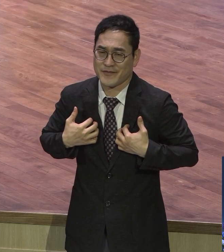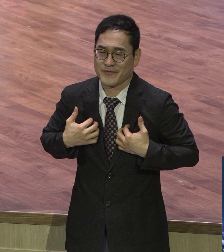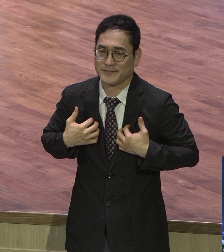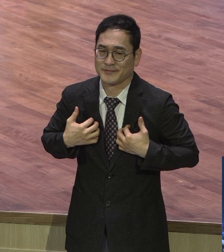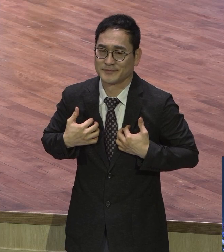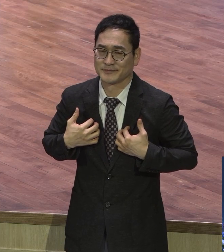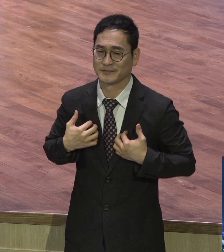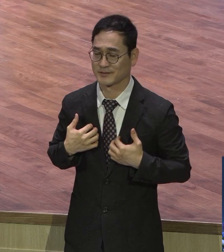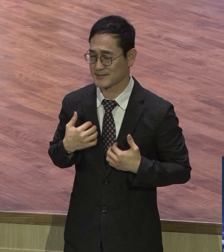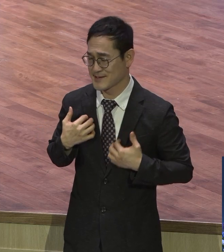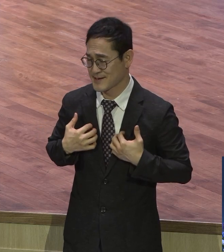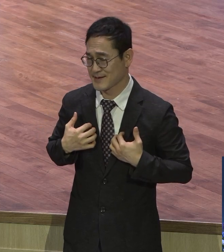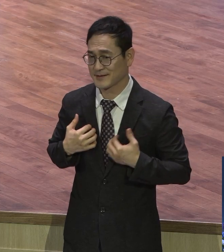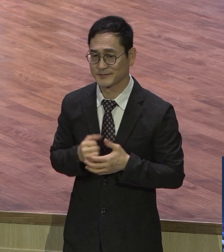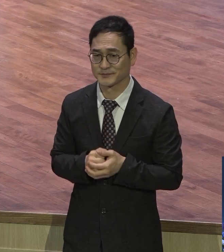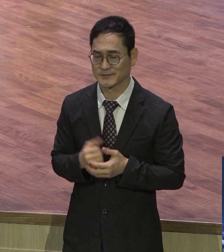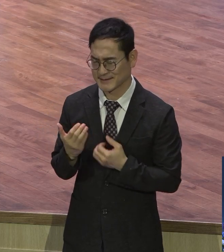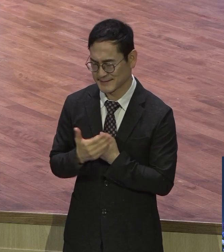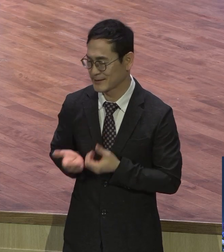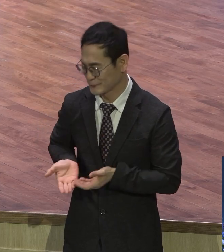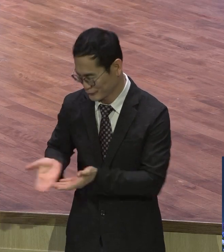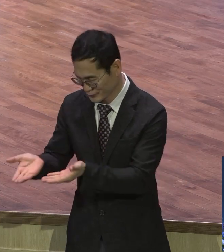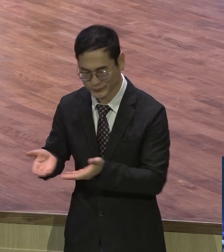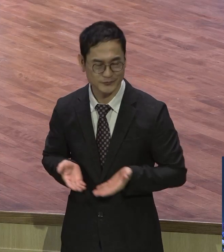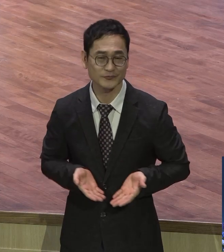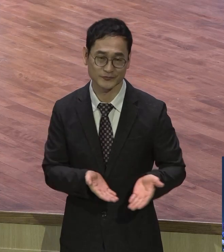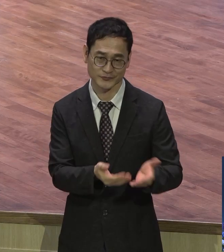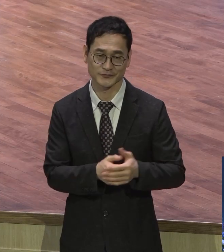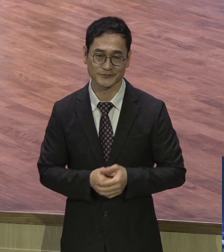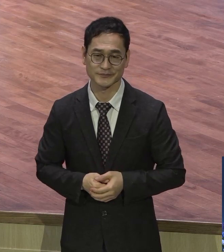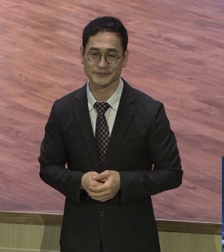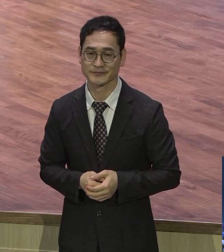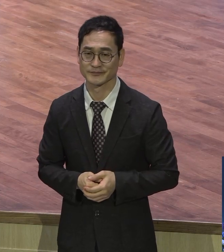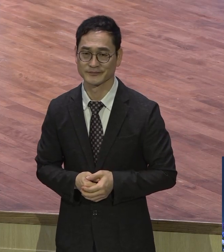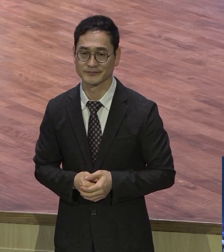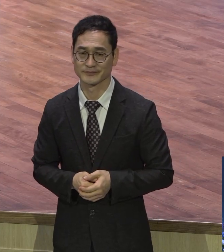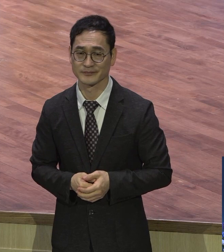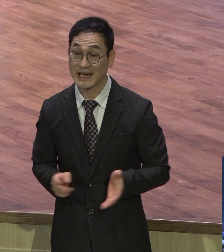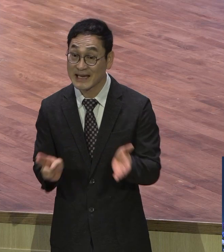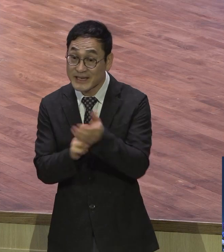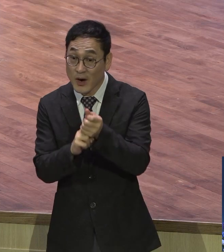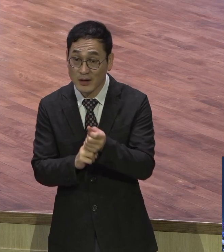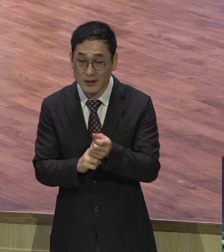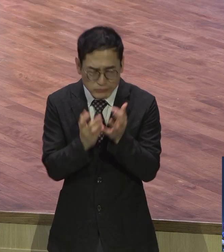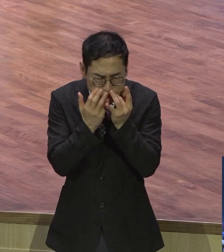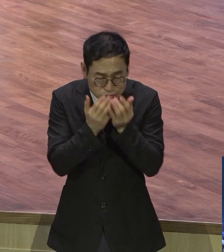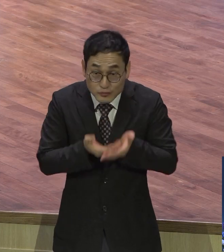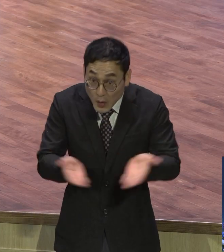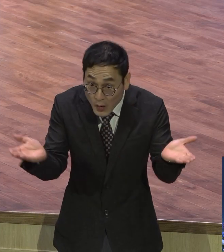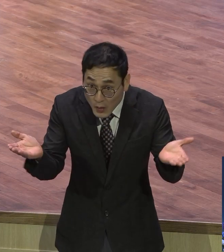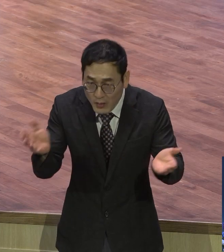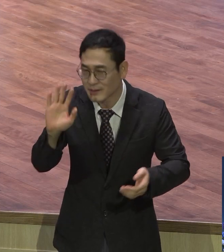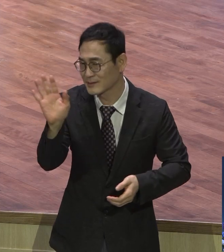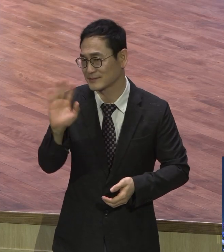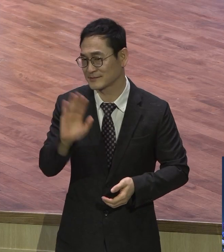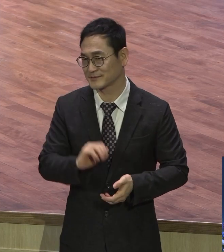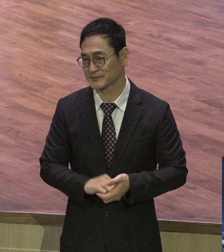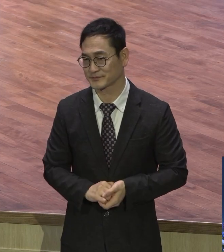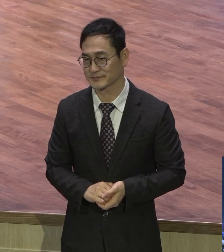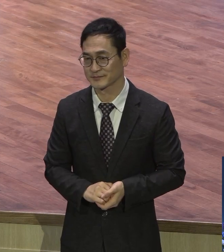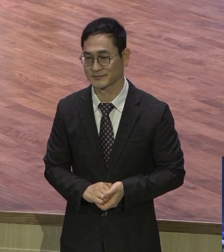합니까? 예수님이 심심해가지고 뭔가 보이려고 아무 얘기나 기적을 행합니까? 예수님이 행한